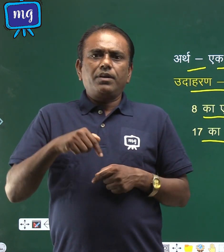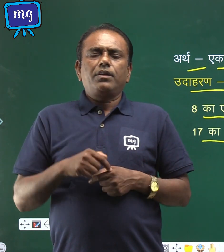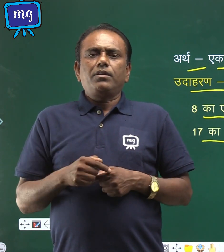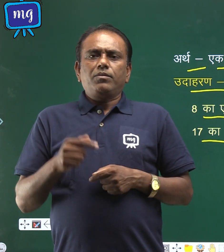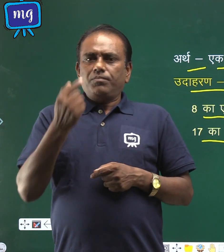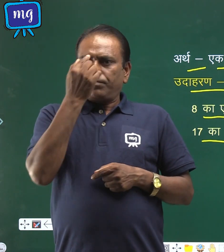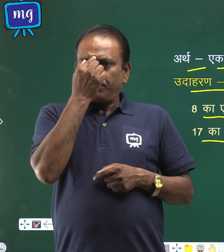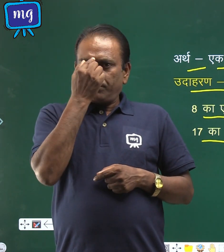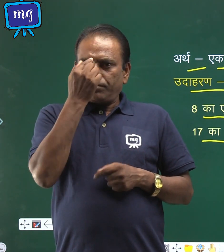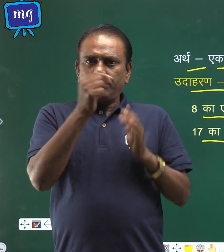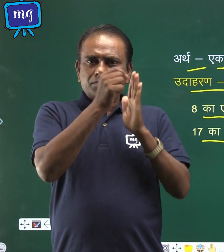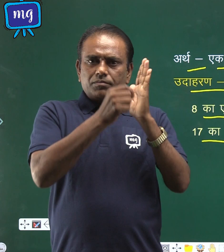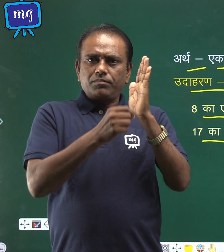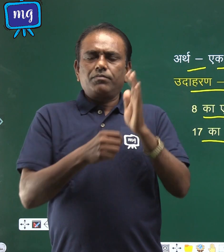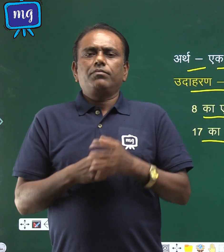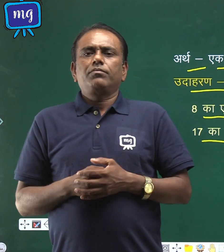बिंदु लगा देंगे